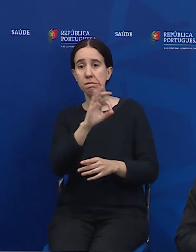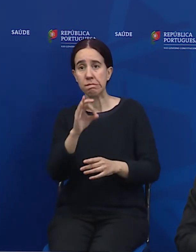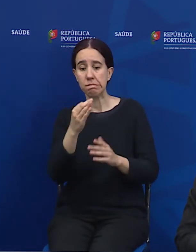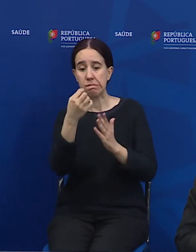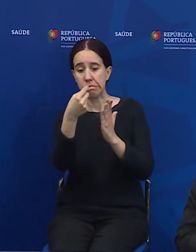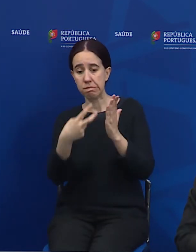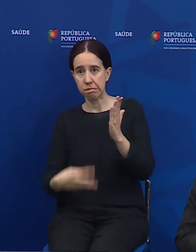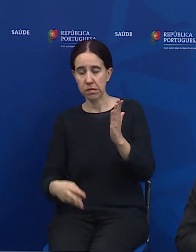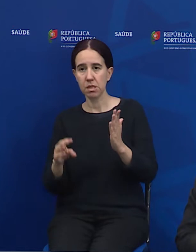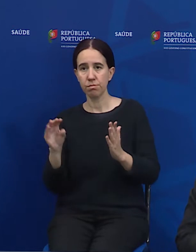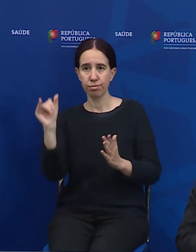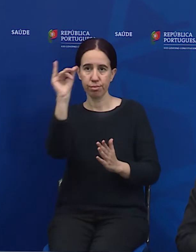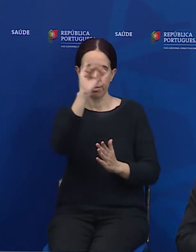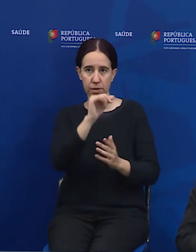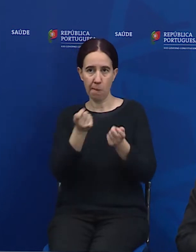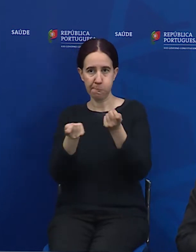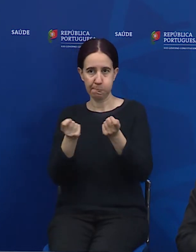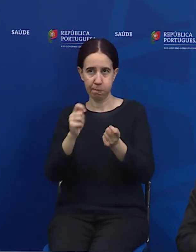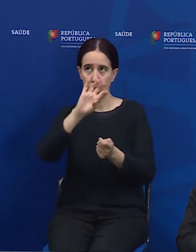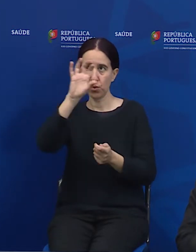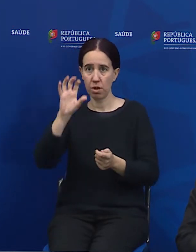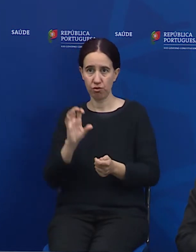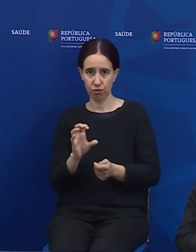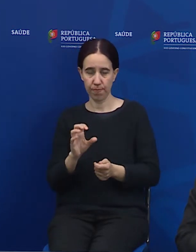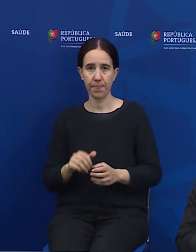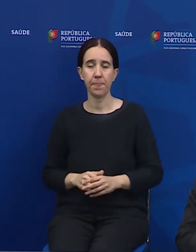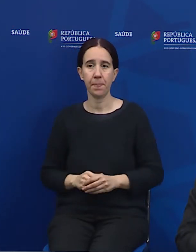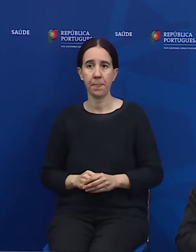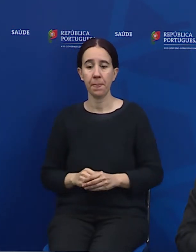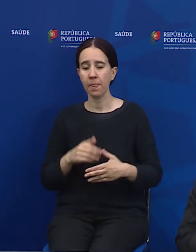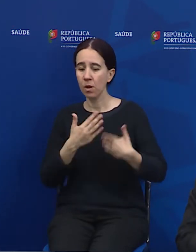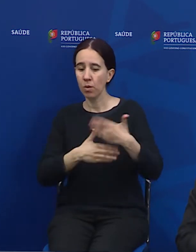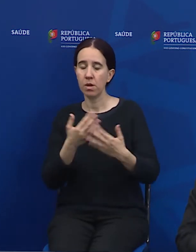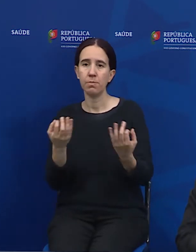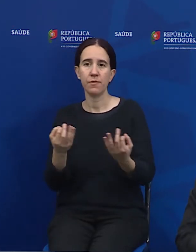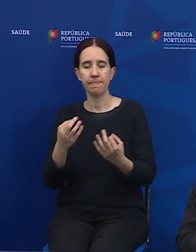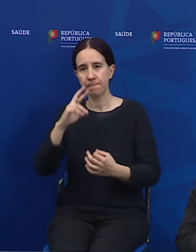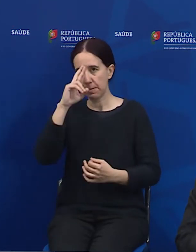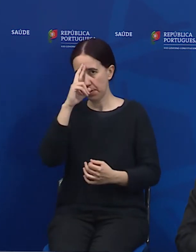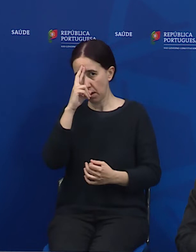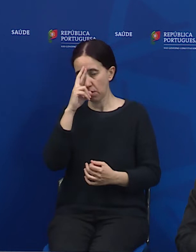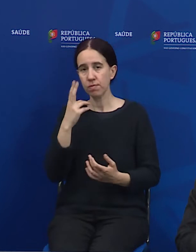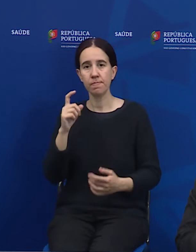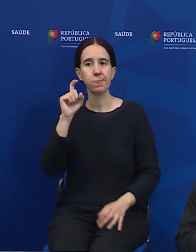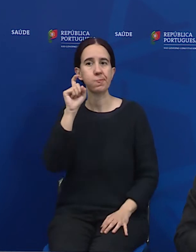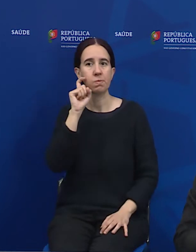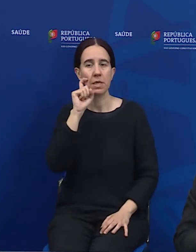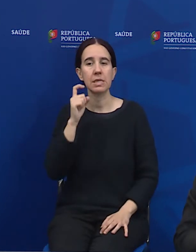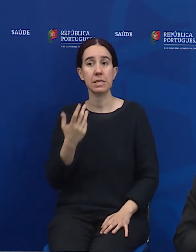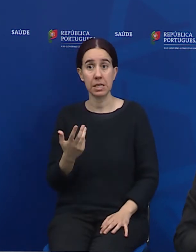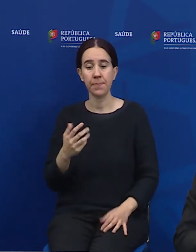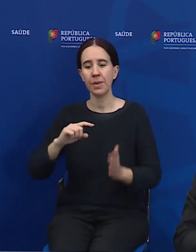quantidade pelas estantes administrações regionais e continuamos por isso empenhados em garantir